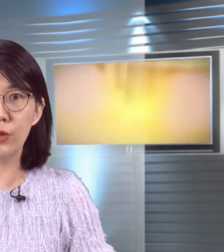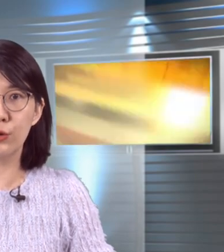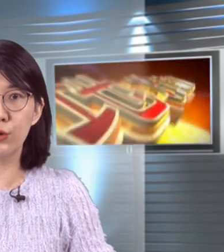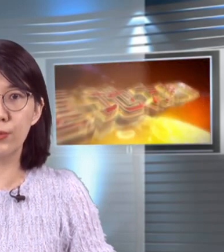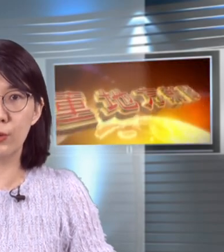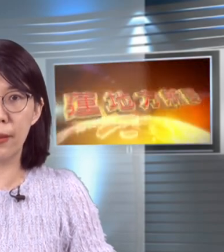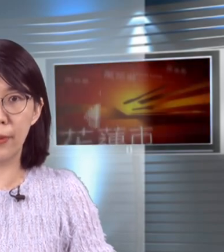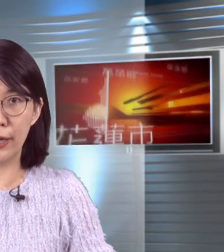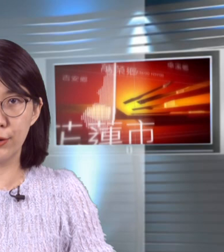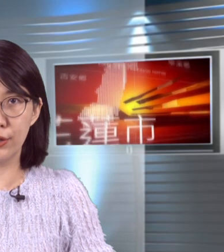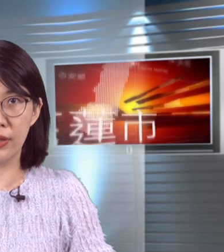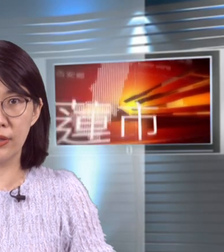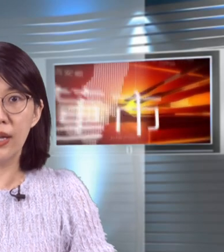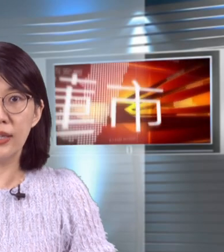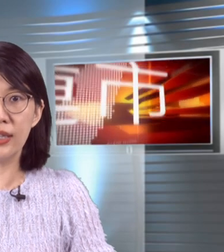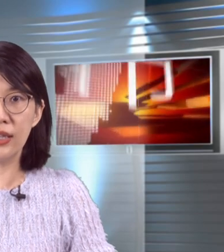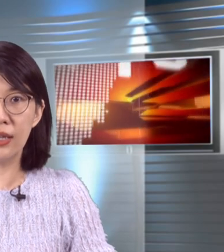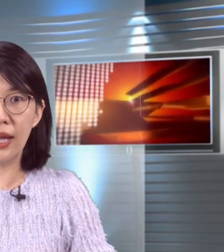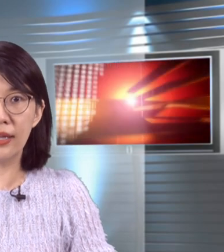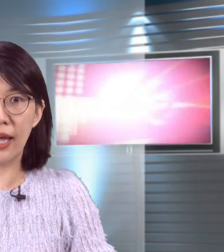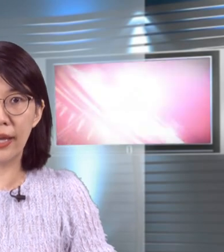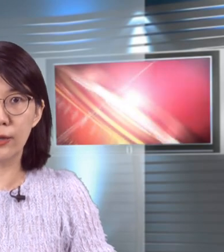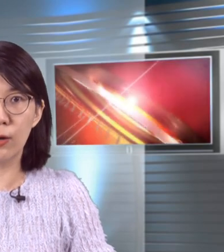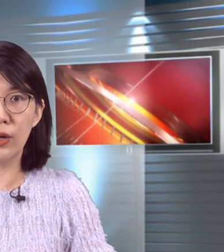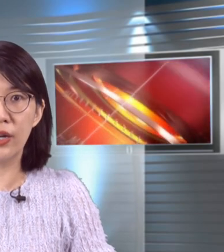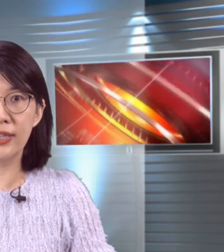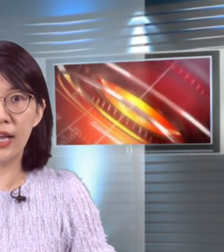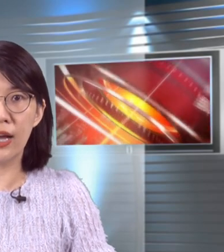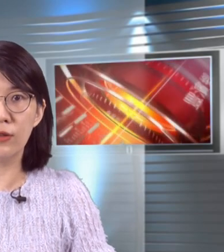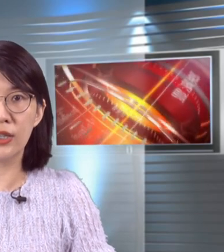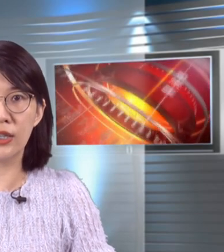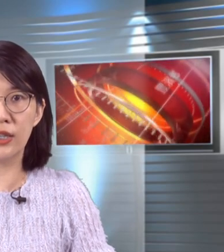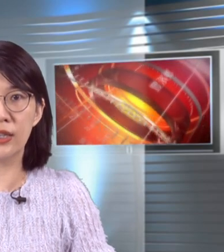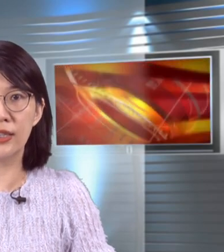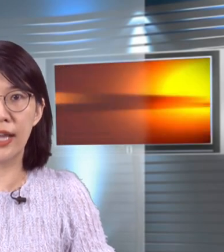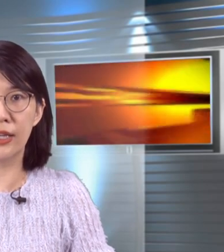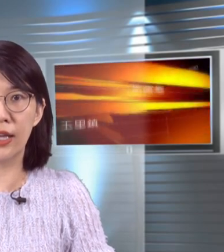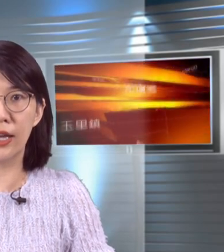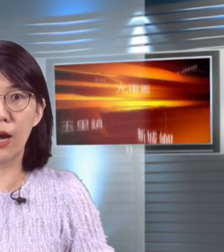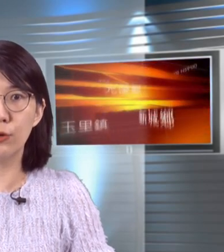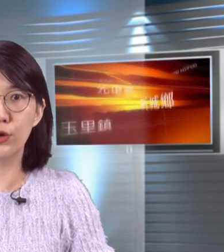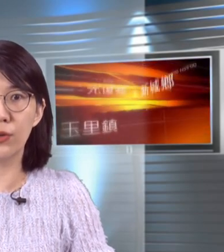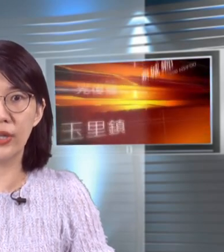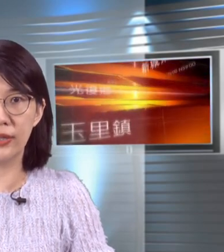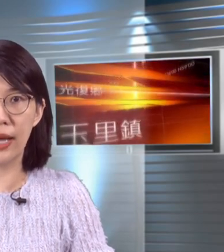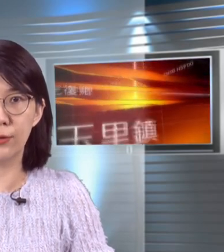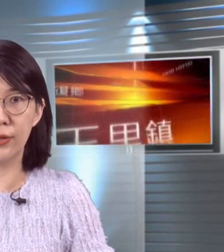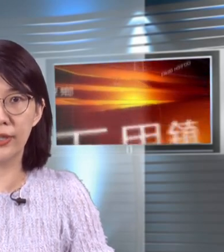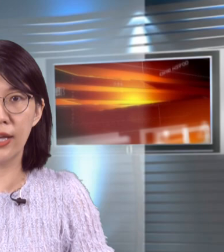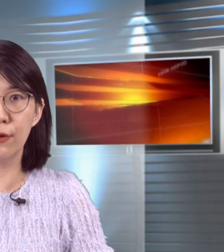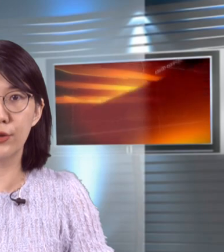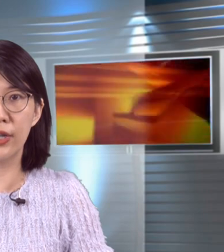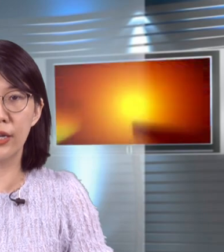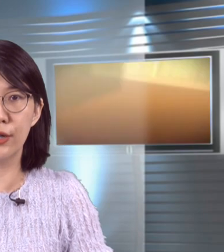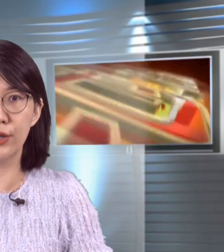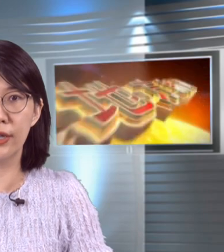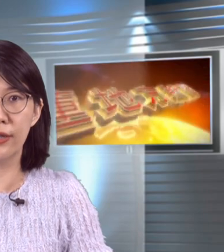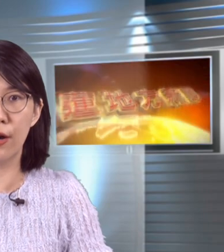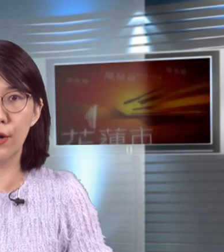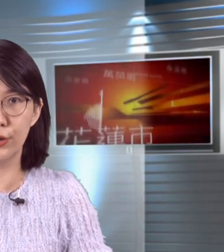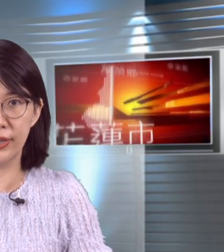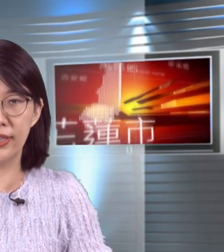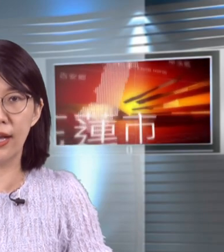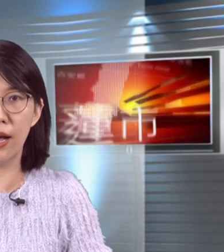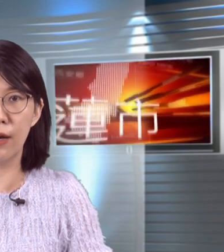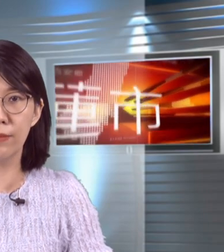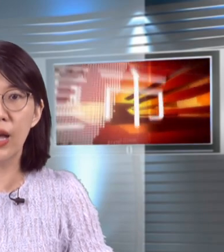由于确诊数不断攀升，继宜兰、台东23号起暂停高中以下学校实体课程